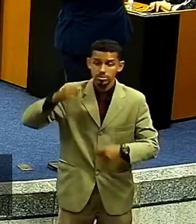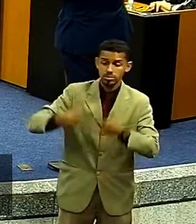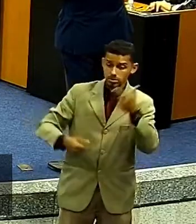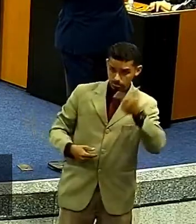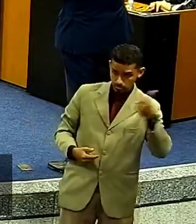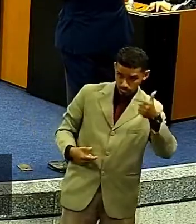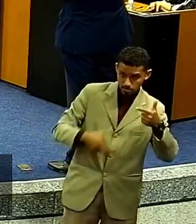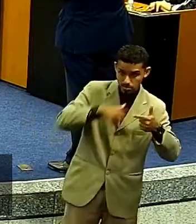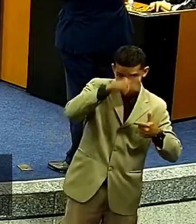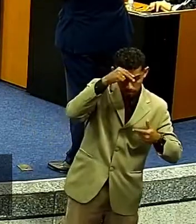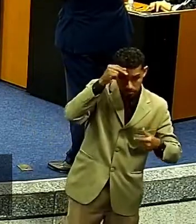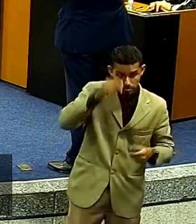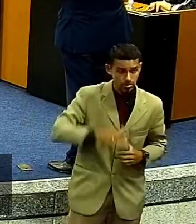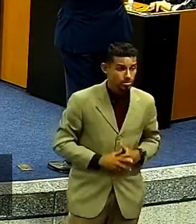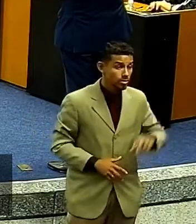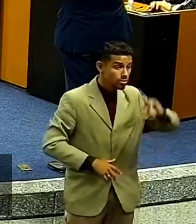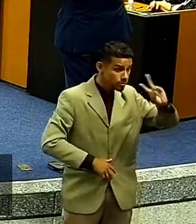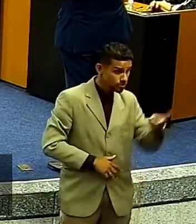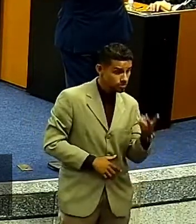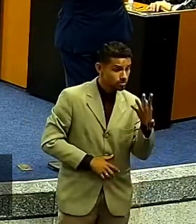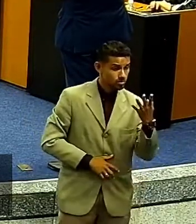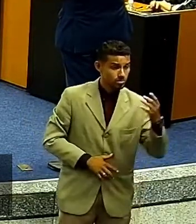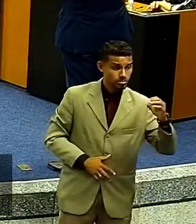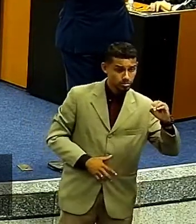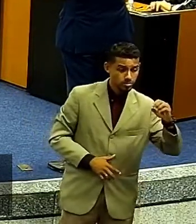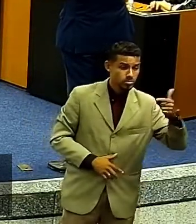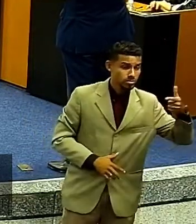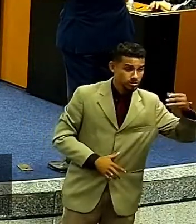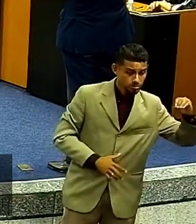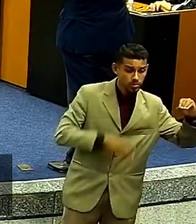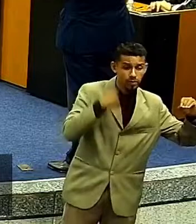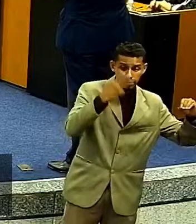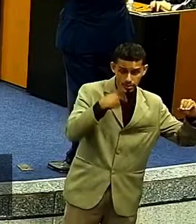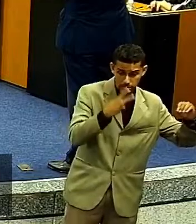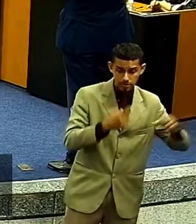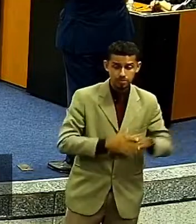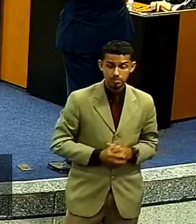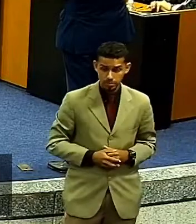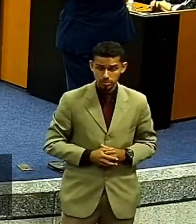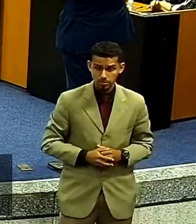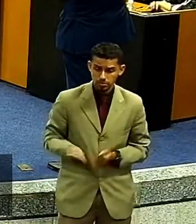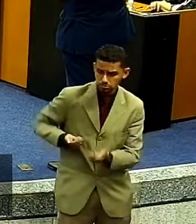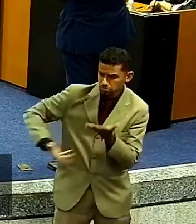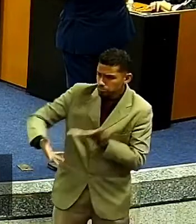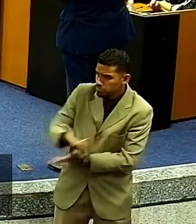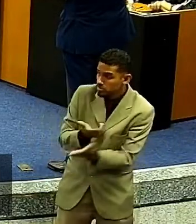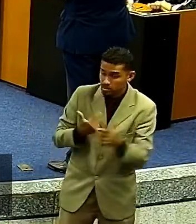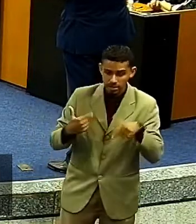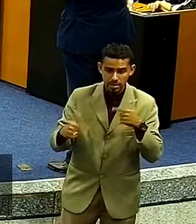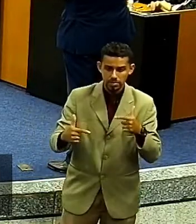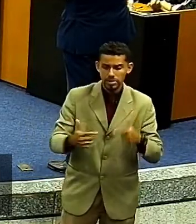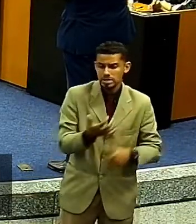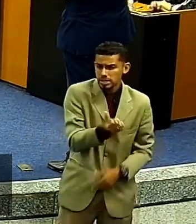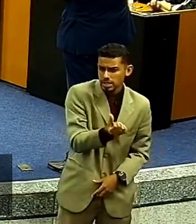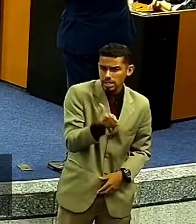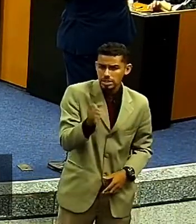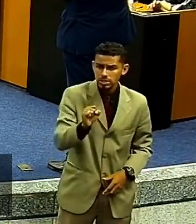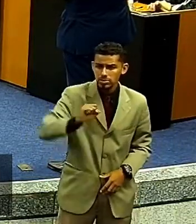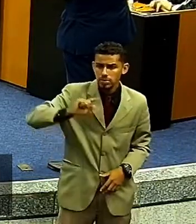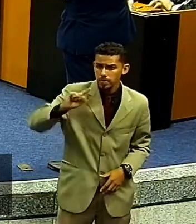vice-prefeito 2420 cargos de vereadores envolvendo o trabalho de